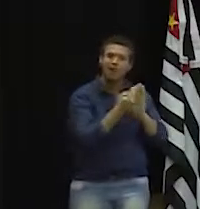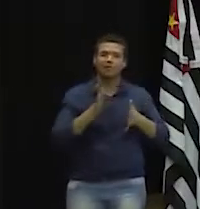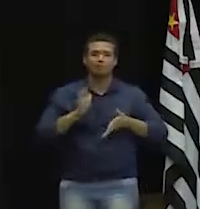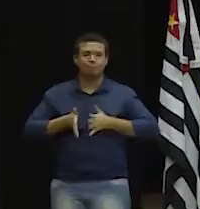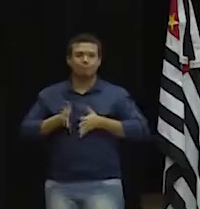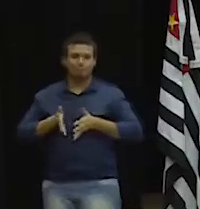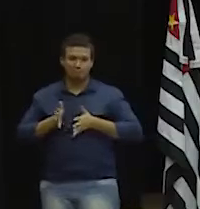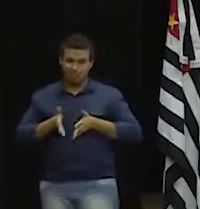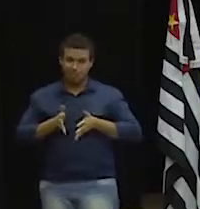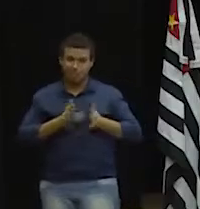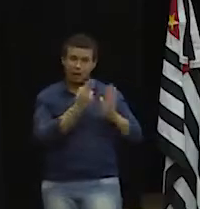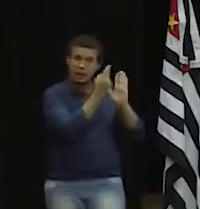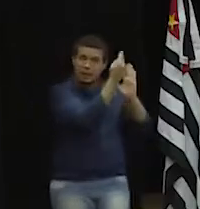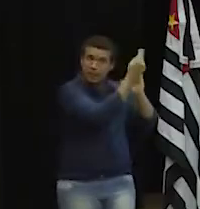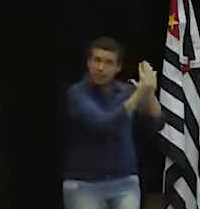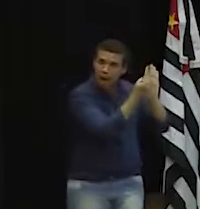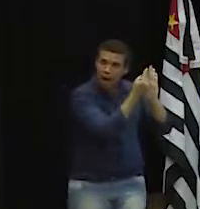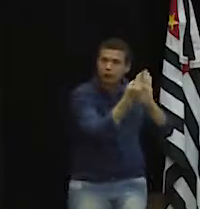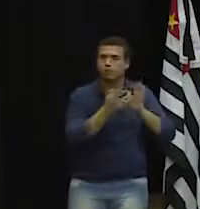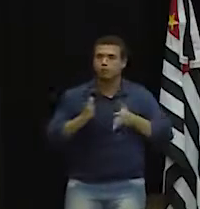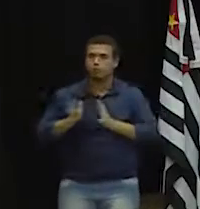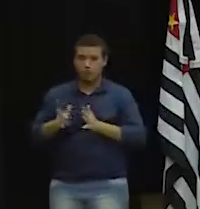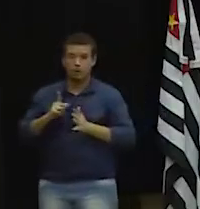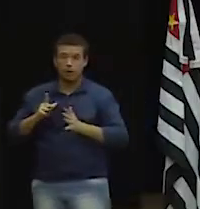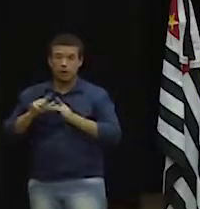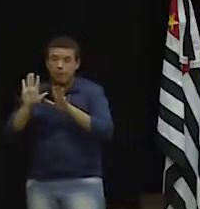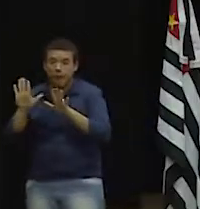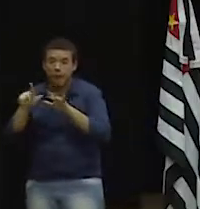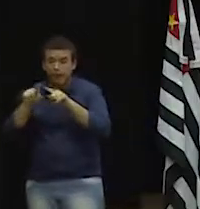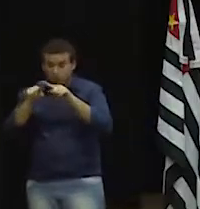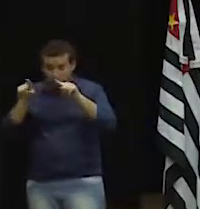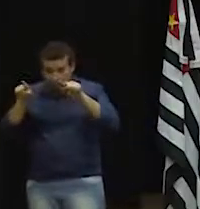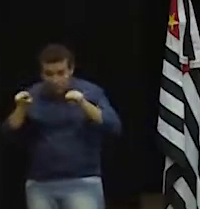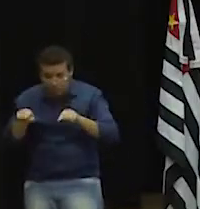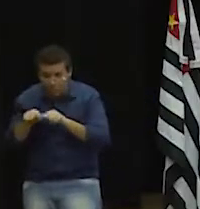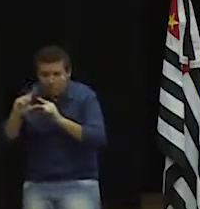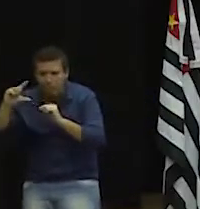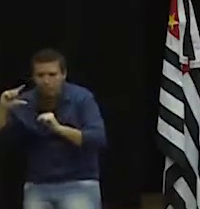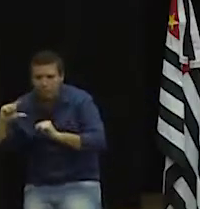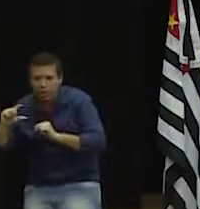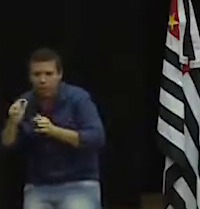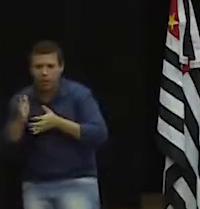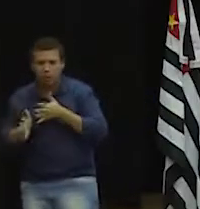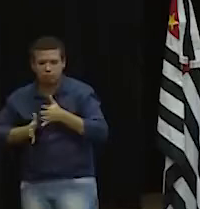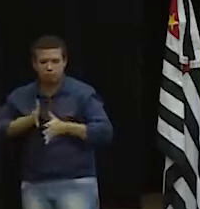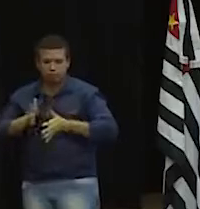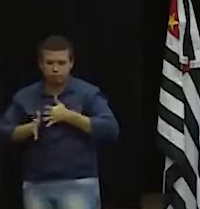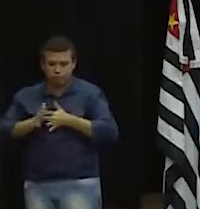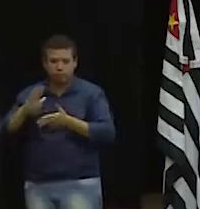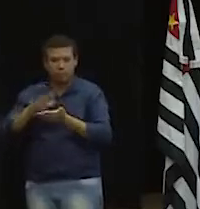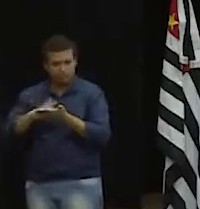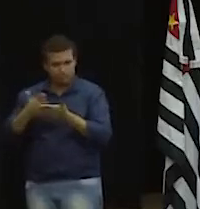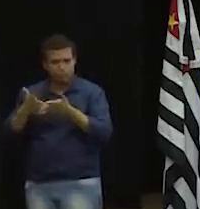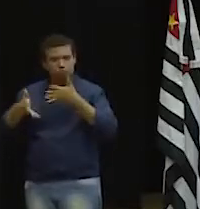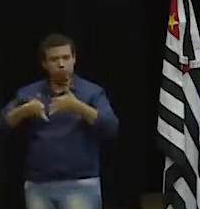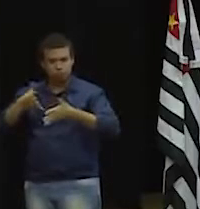havia a imagem e a narração em língua de sinais, na janela. Mas a janela era um pouco pequena.